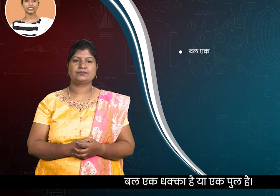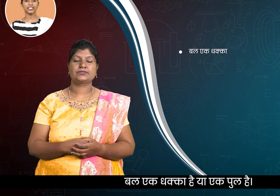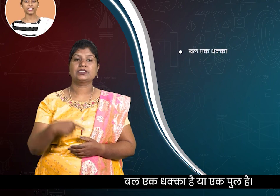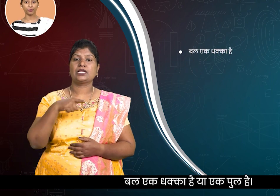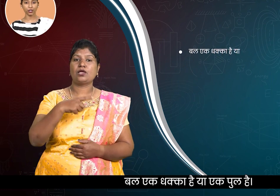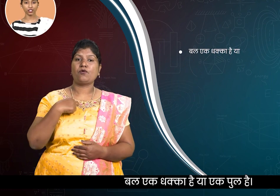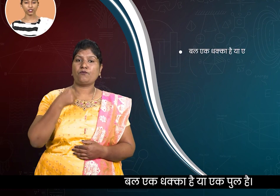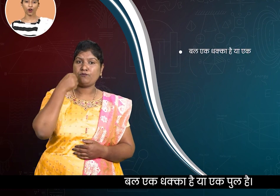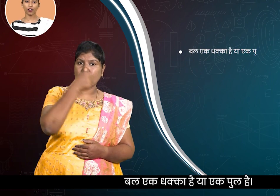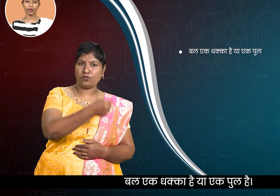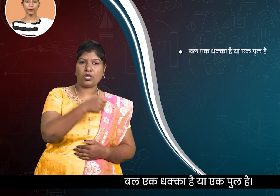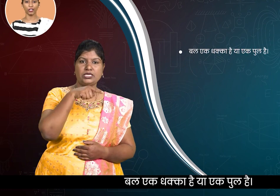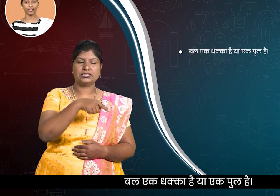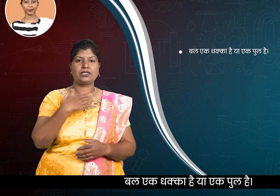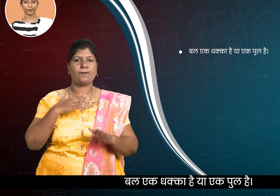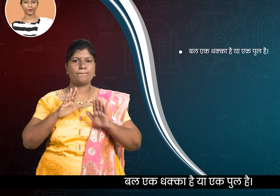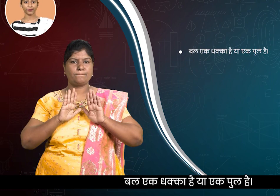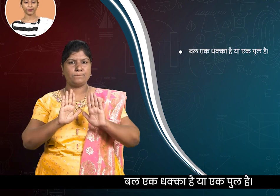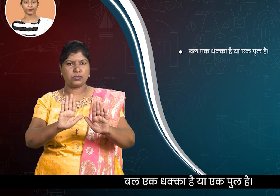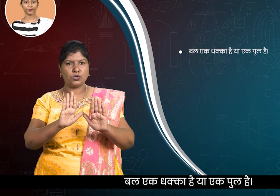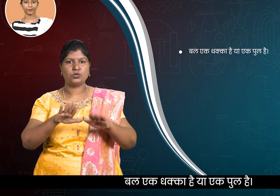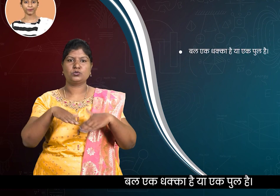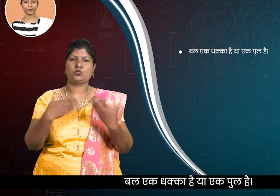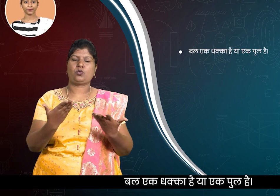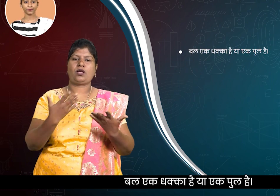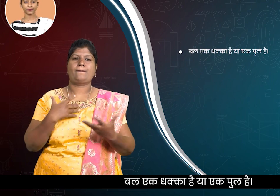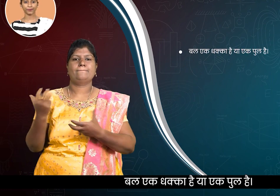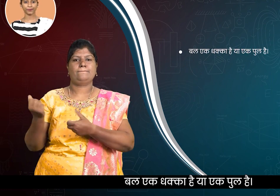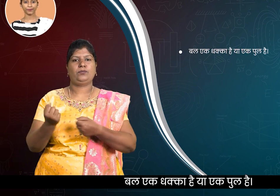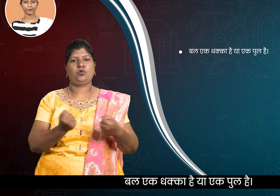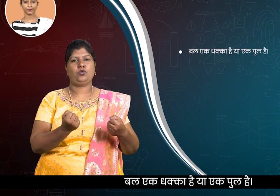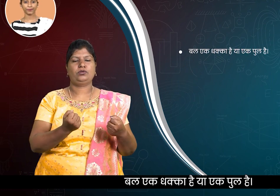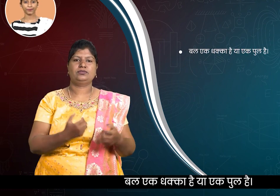बल एक धक्का है या एक पुल है।